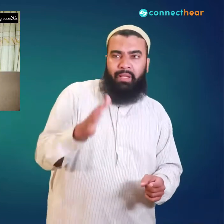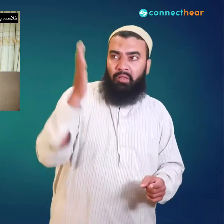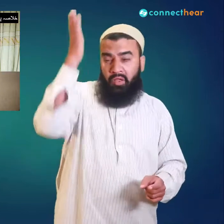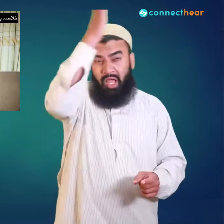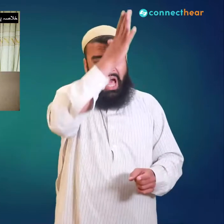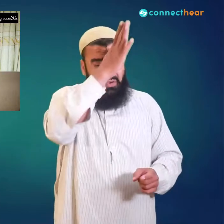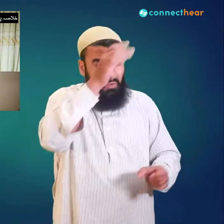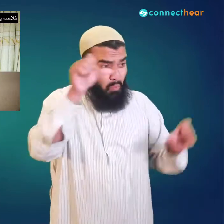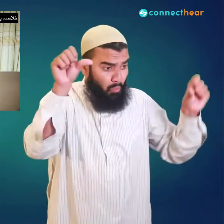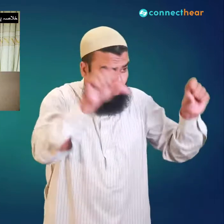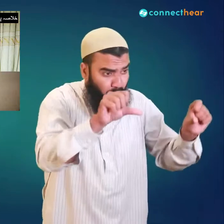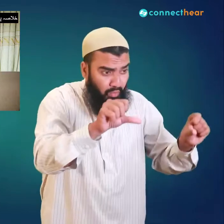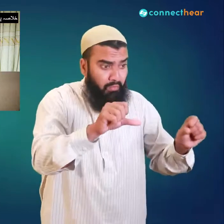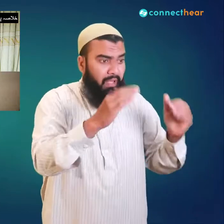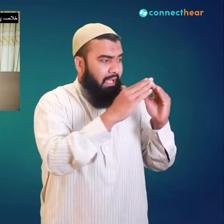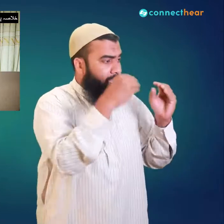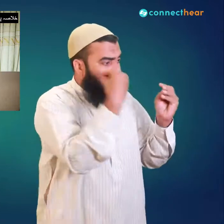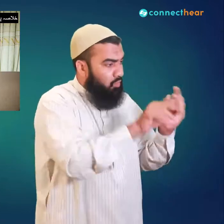کیا۔